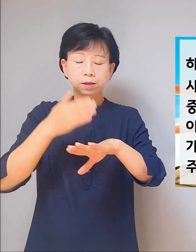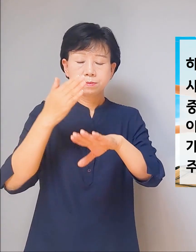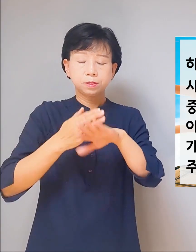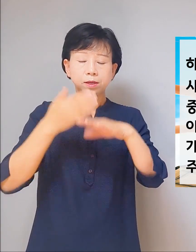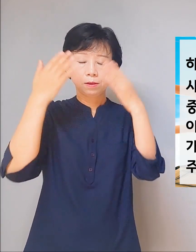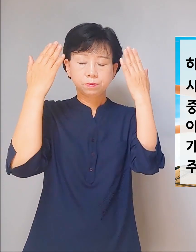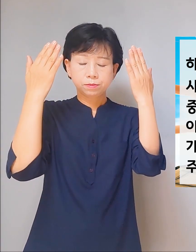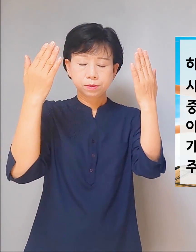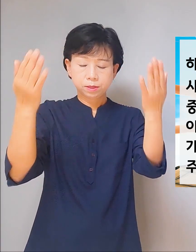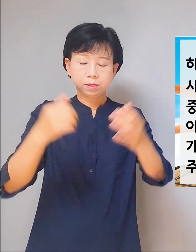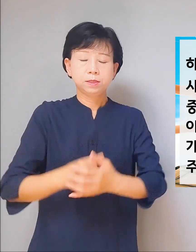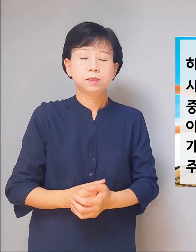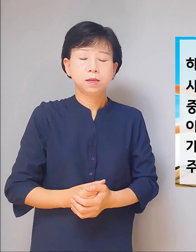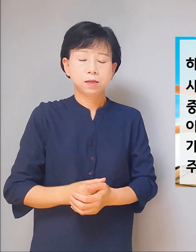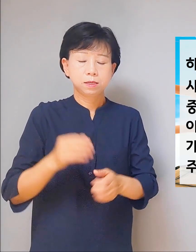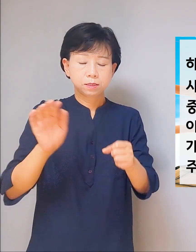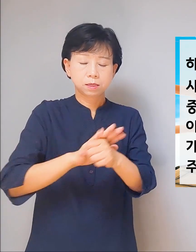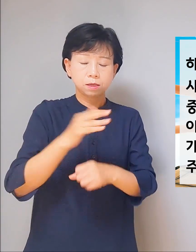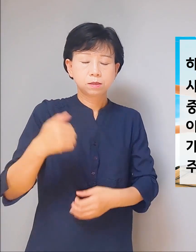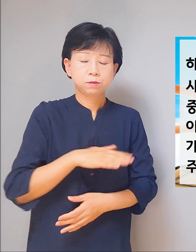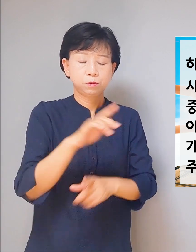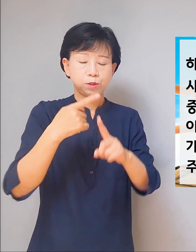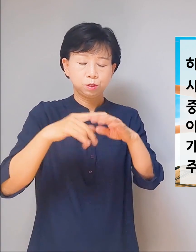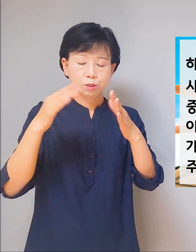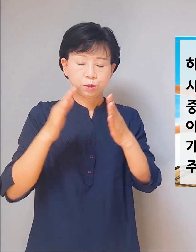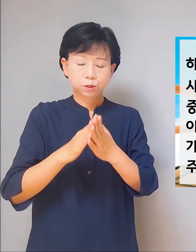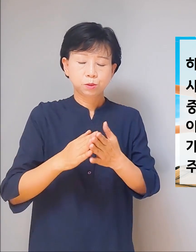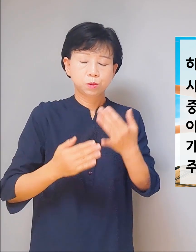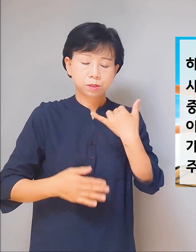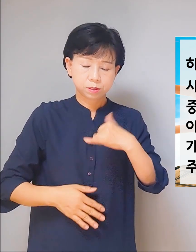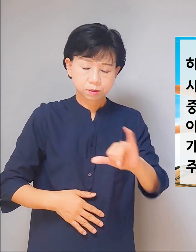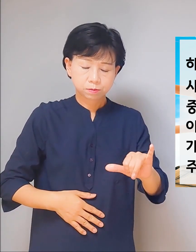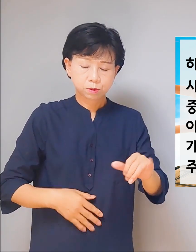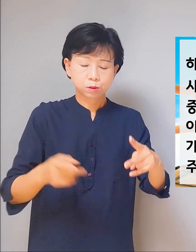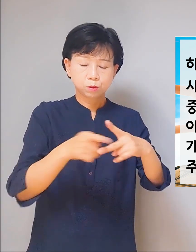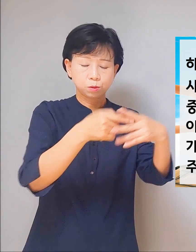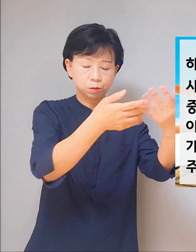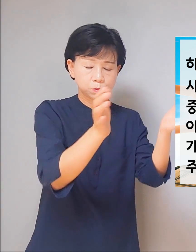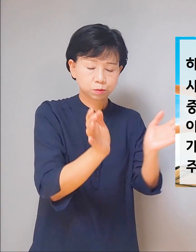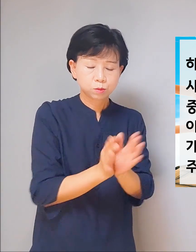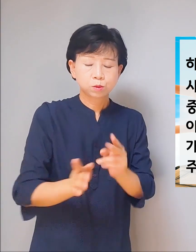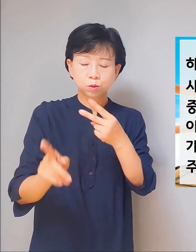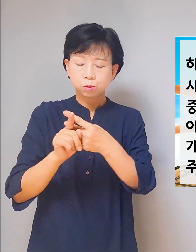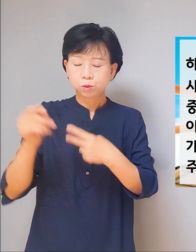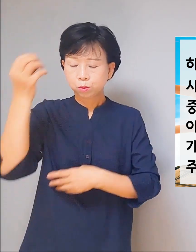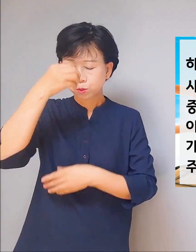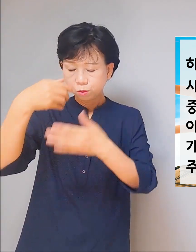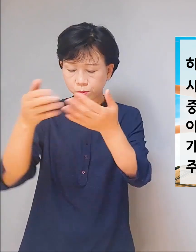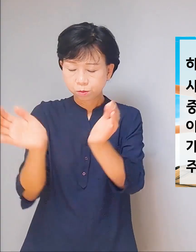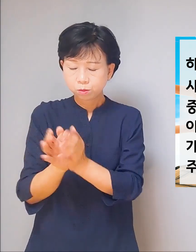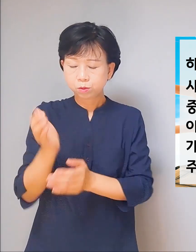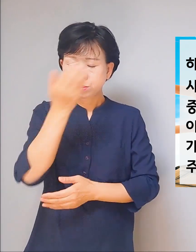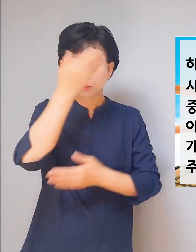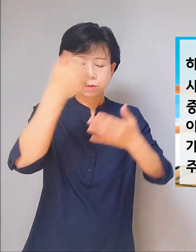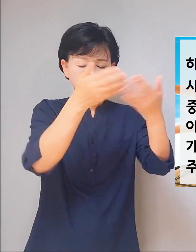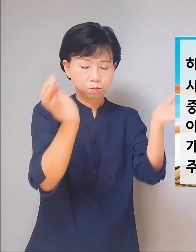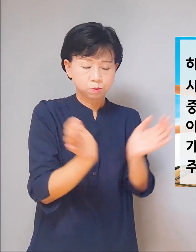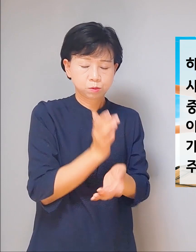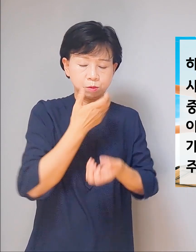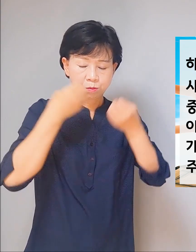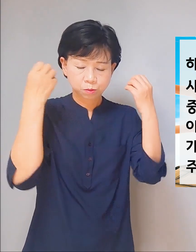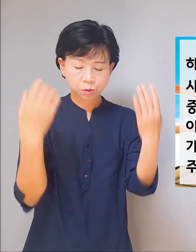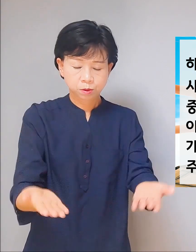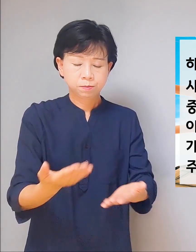아버지 감사합니다. 사랑하는 우리 교회 다음 세대 유초등부, 중고등부, 청년부를